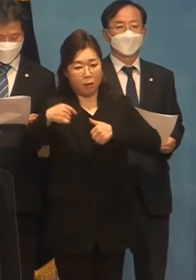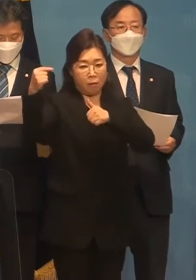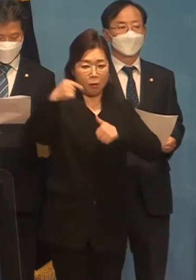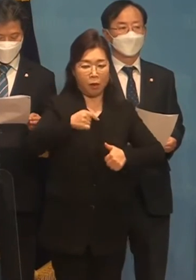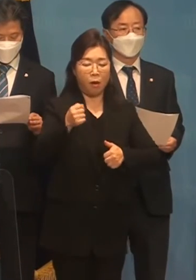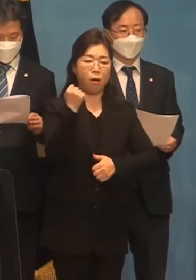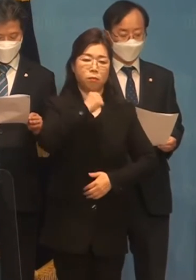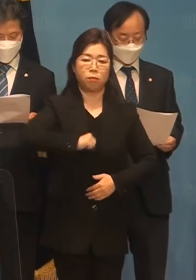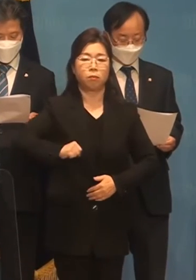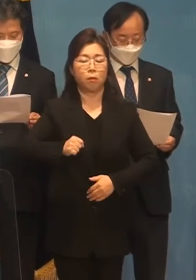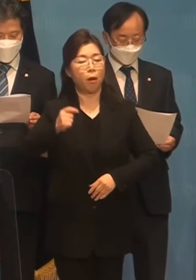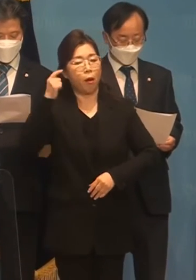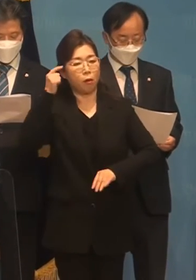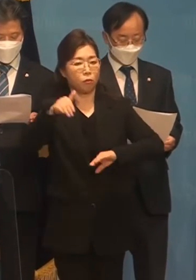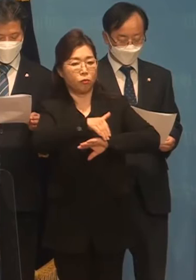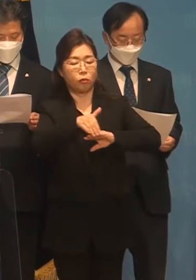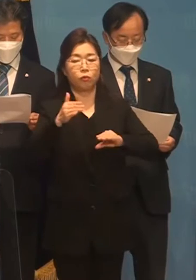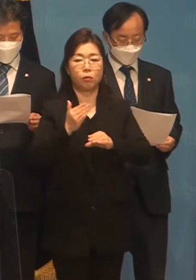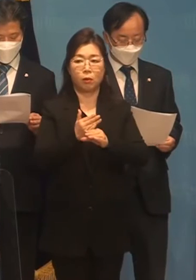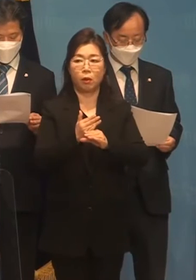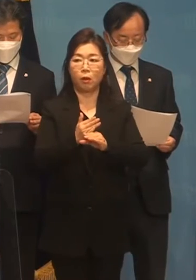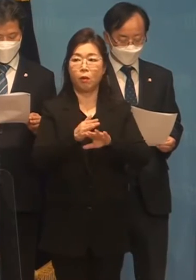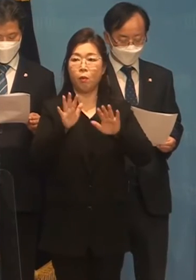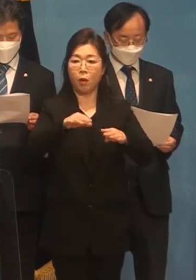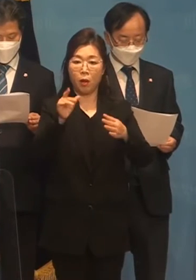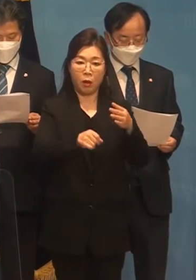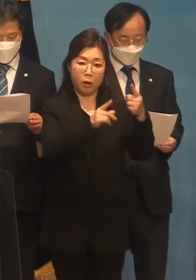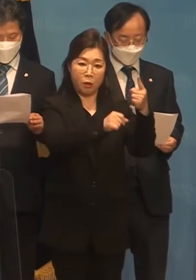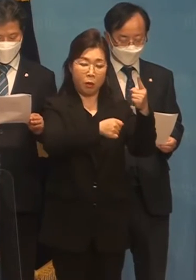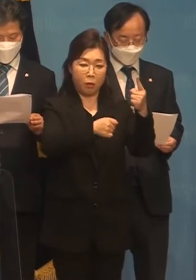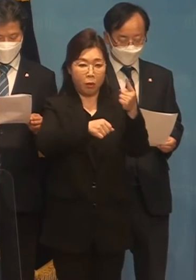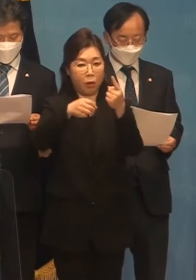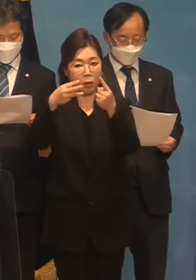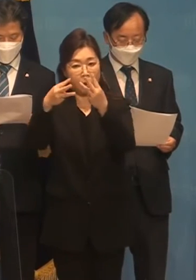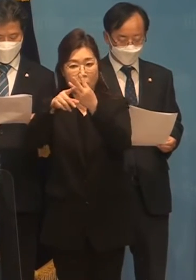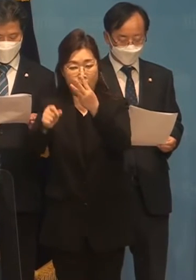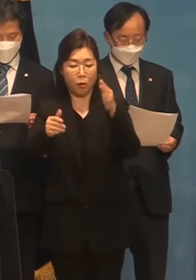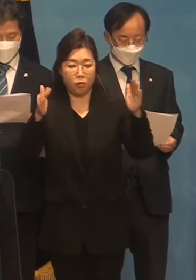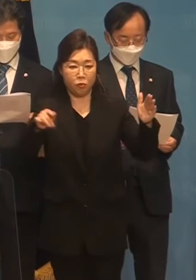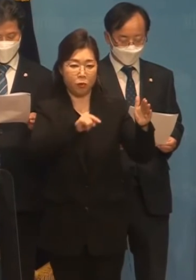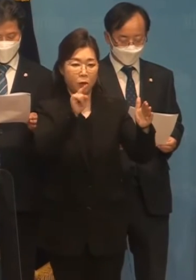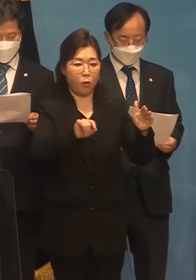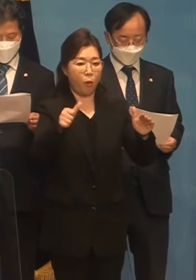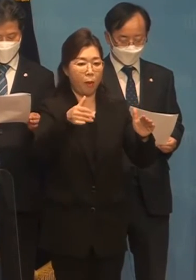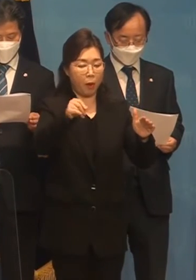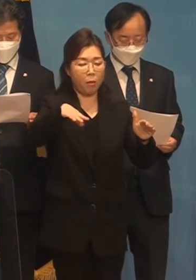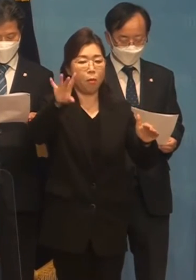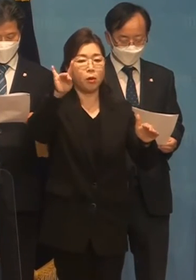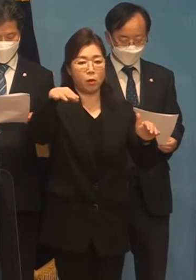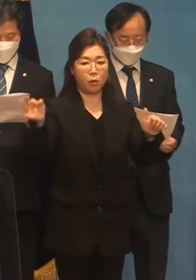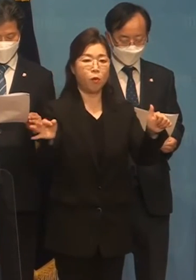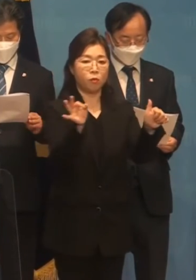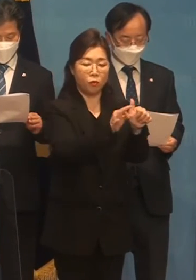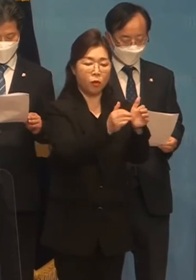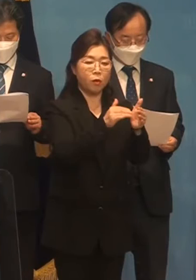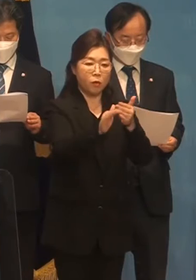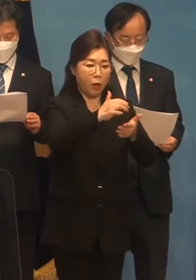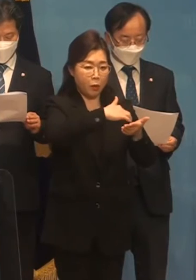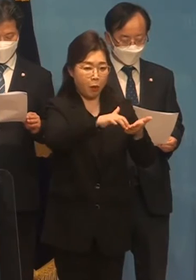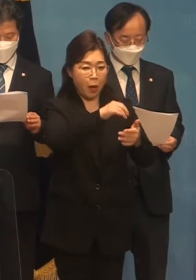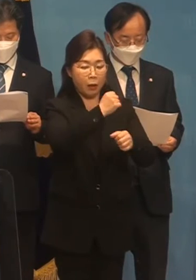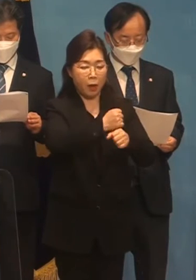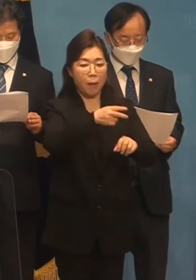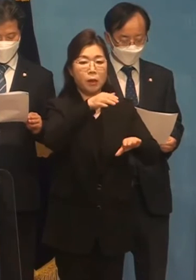테입니다. 정부가 올 1분기 손실보상금 예정액 가운데 500만 원을 선지급 후 정산